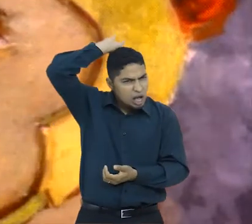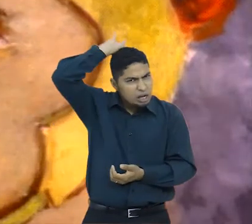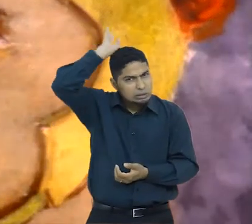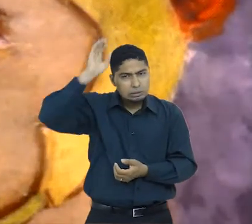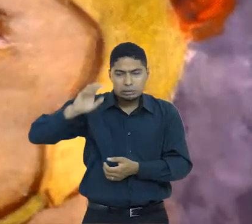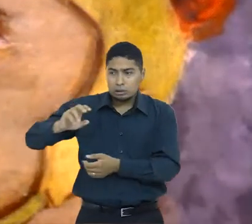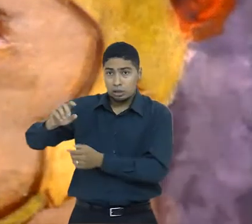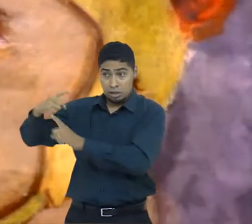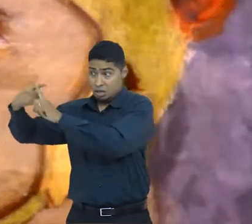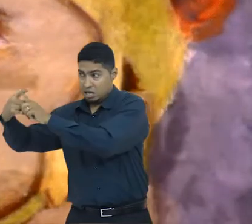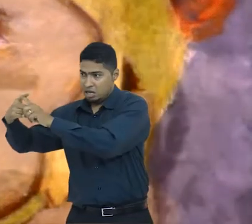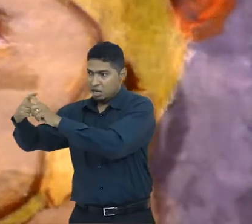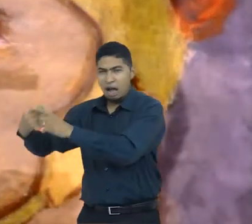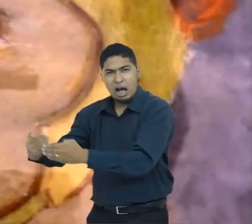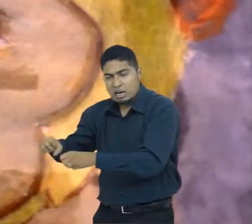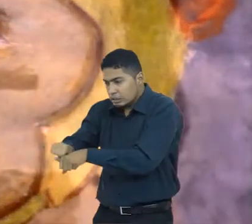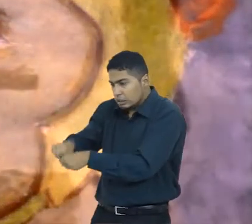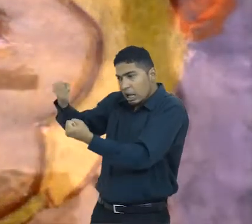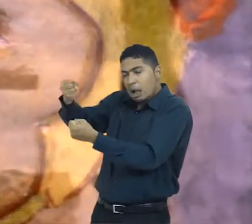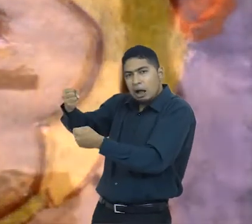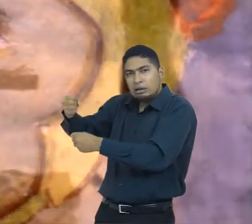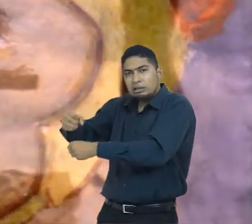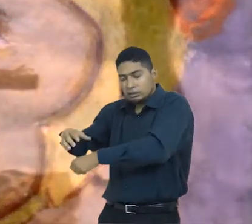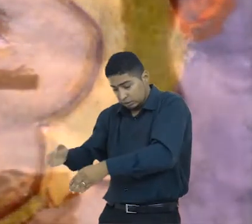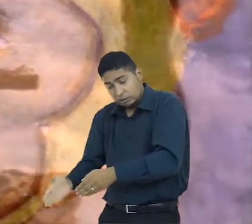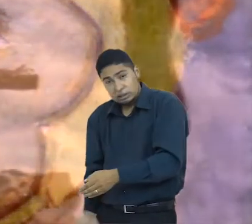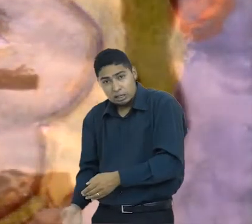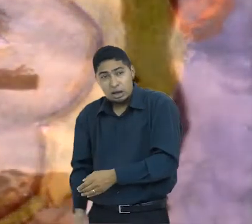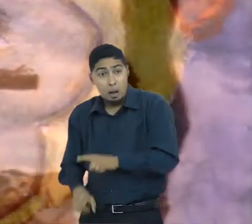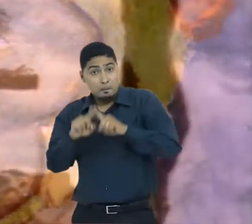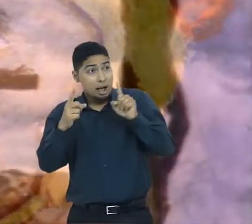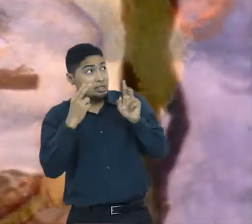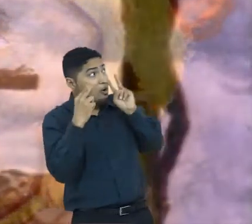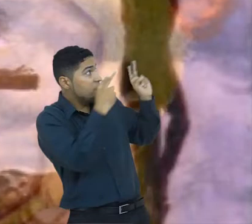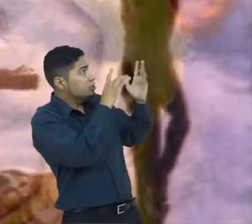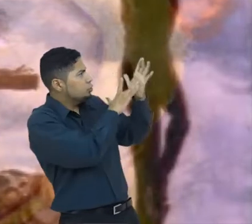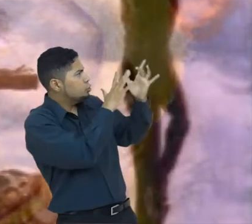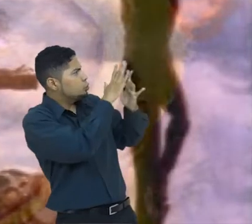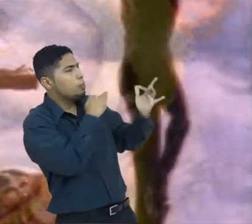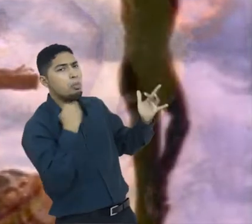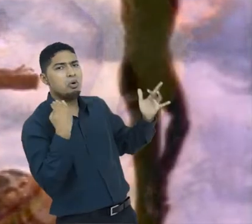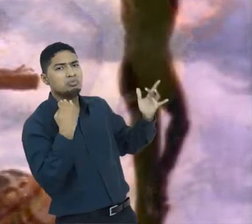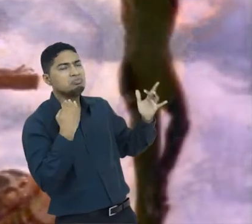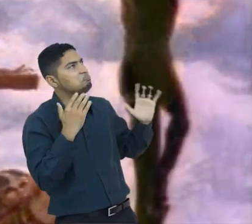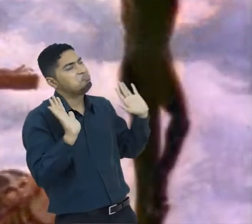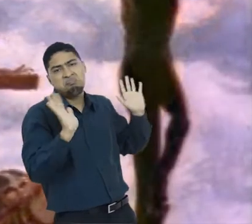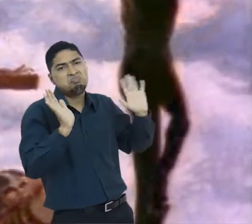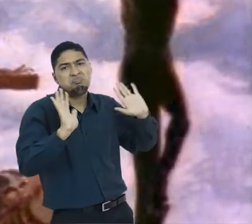Os soldados quebraram as pernas dos 2 ladrões crucificados, mas ao verem que Jesus já estava morto,